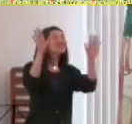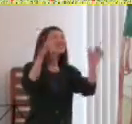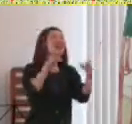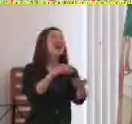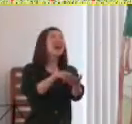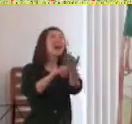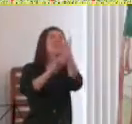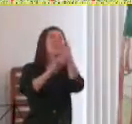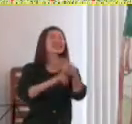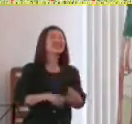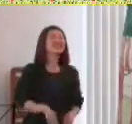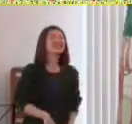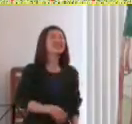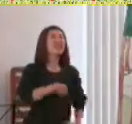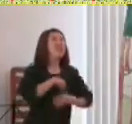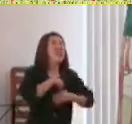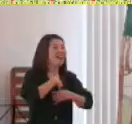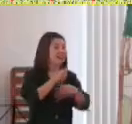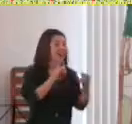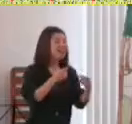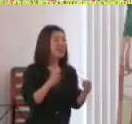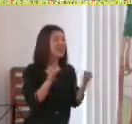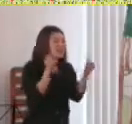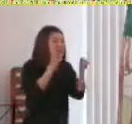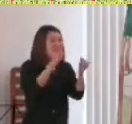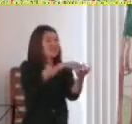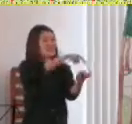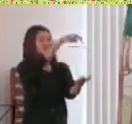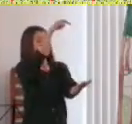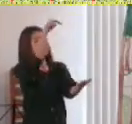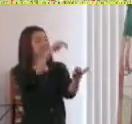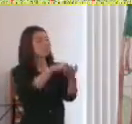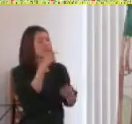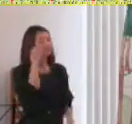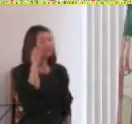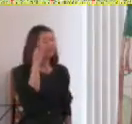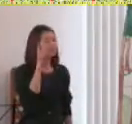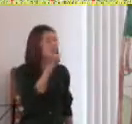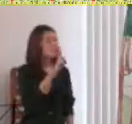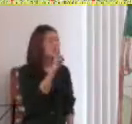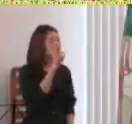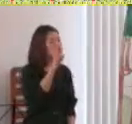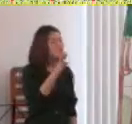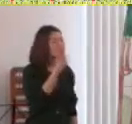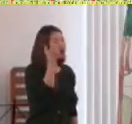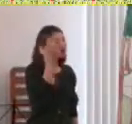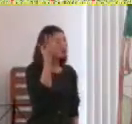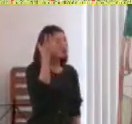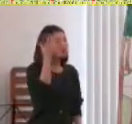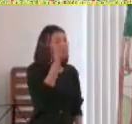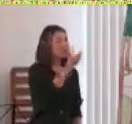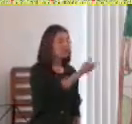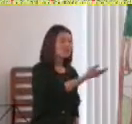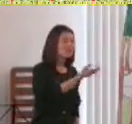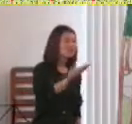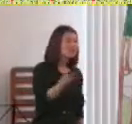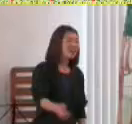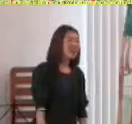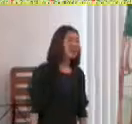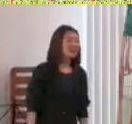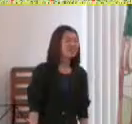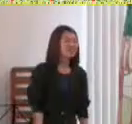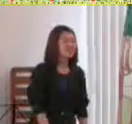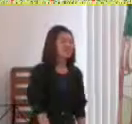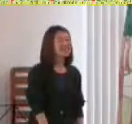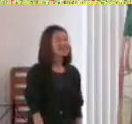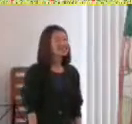と思うんですけど、もしですね、夜だろうが昼だろうが天使がいきなり現れたら、本当に